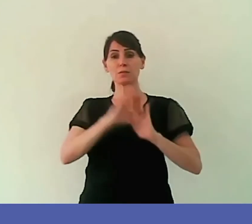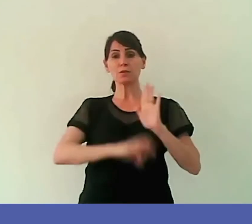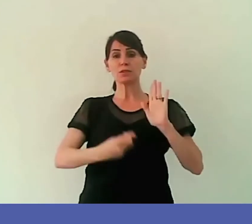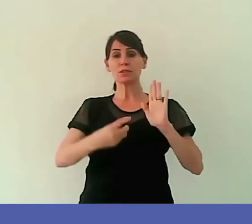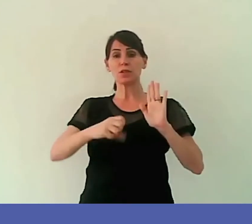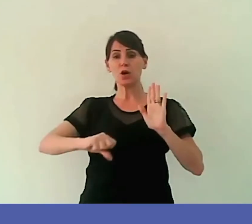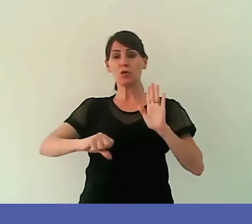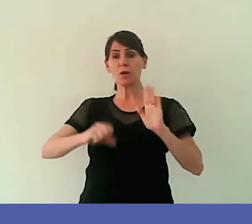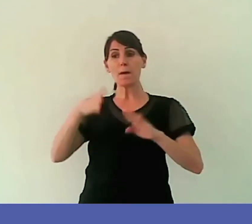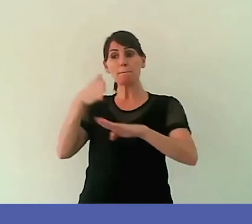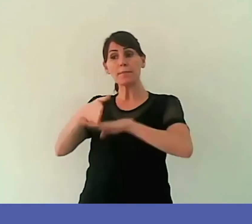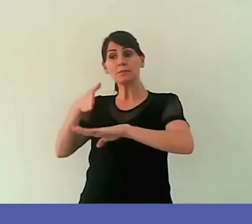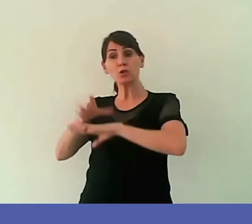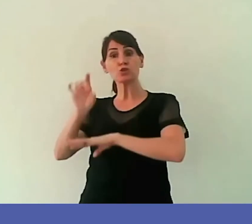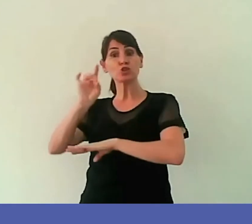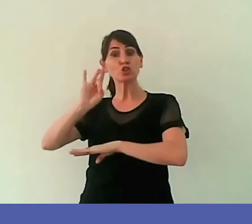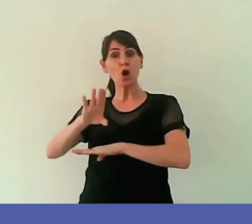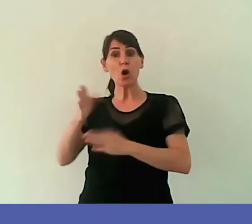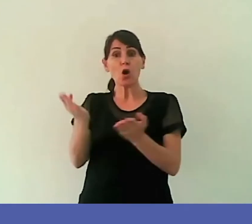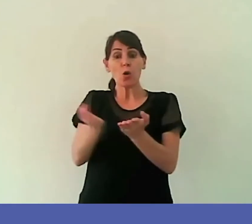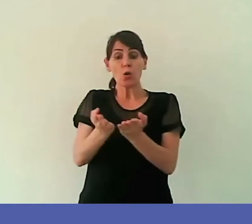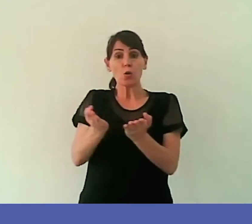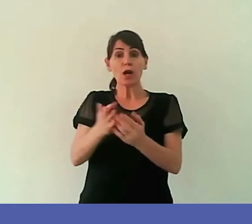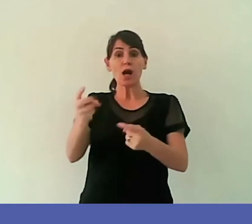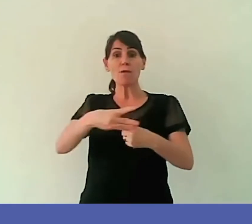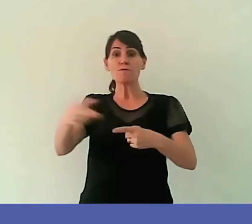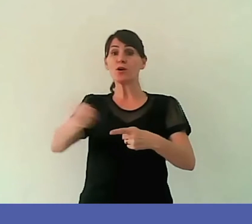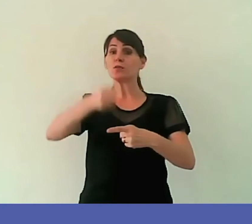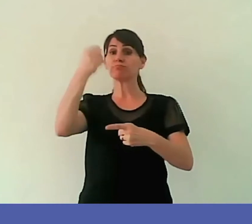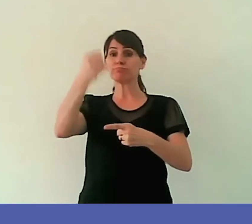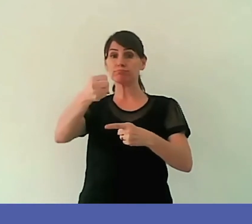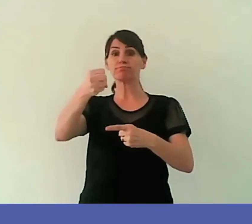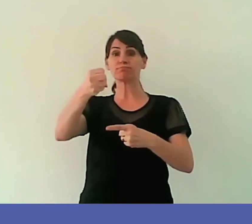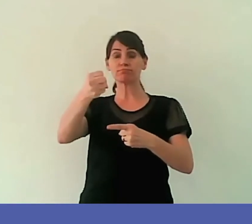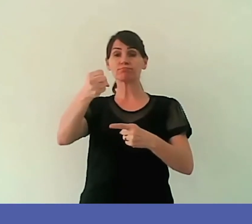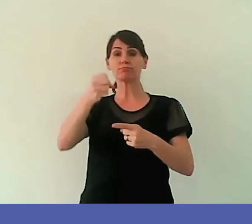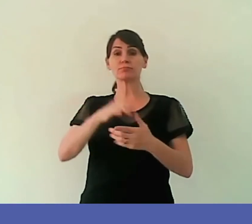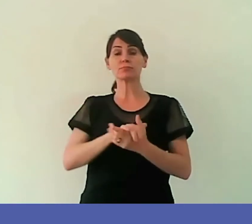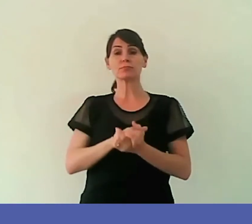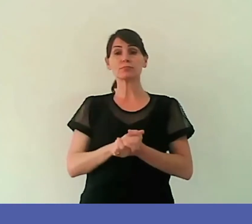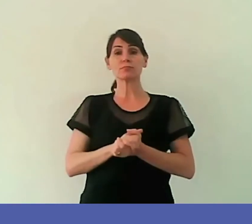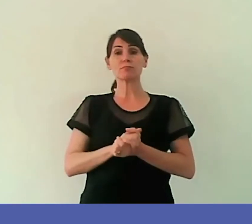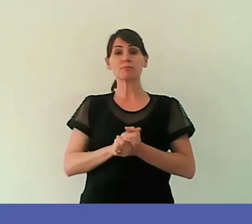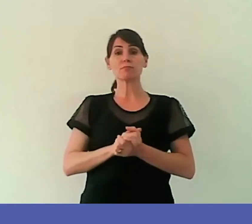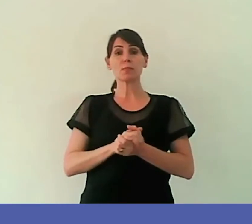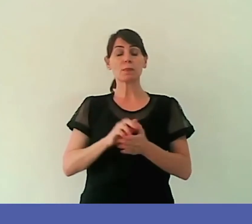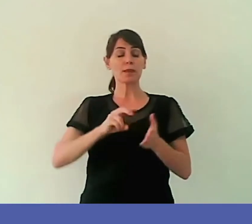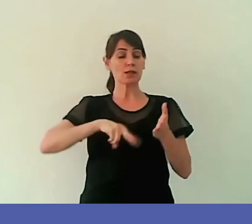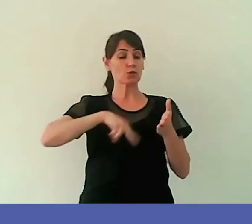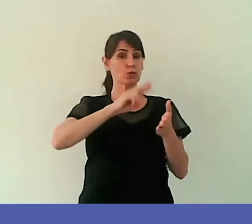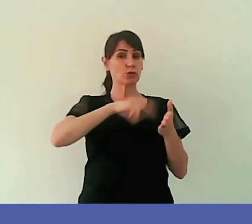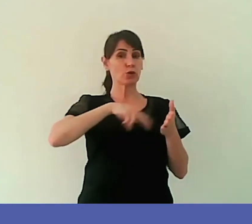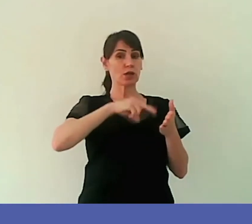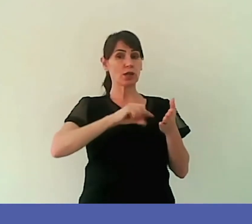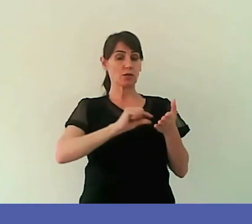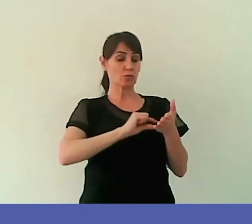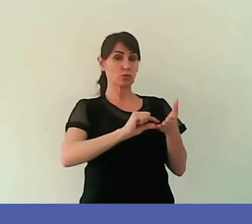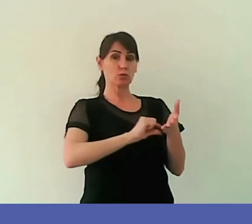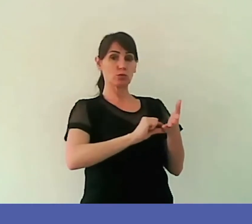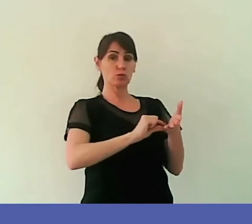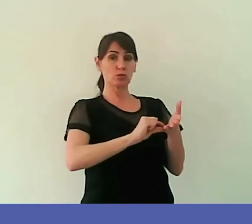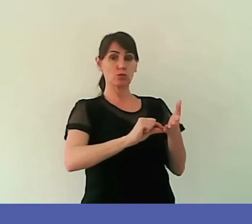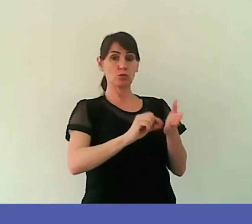participarão somente os vencedores. Eu vou ler uma nota aqui, versão